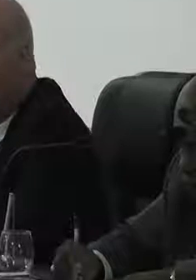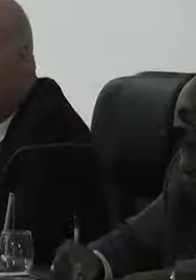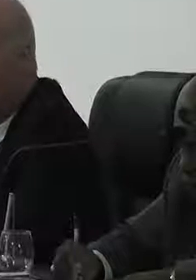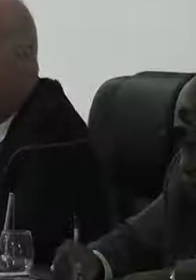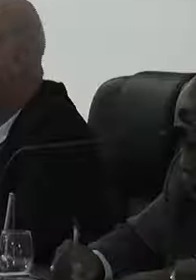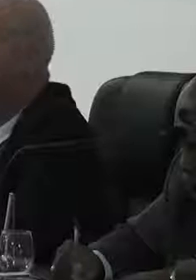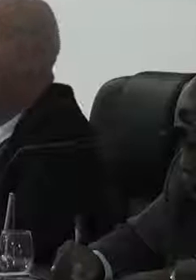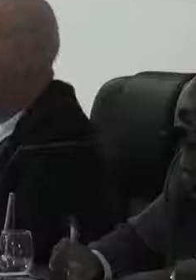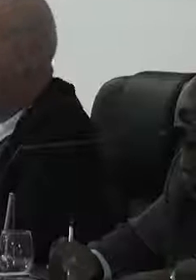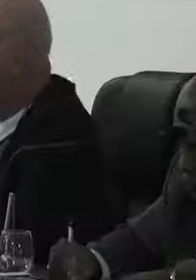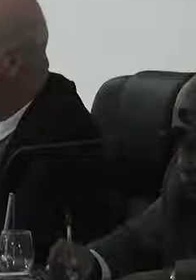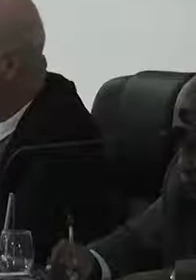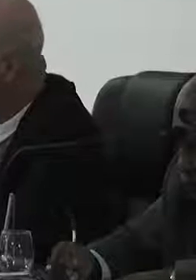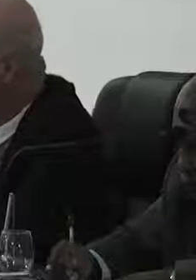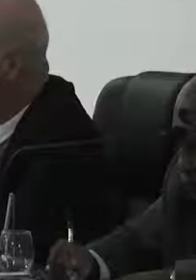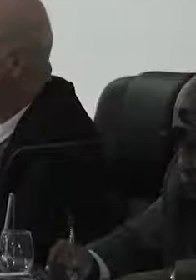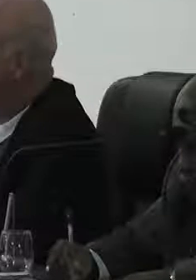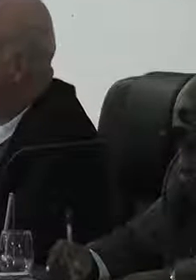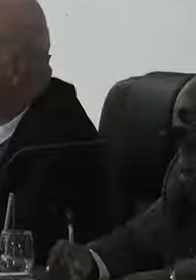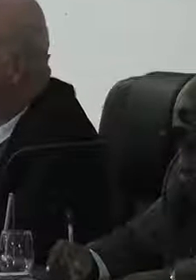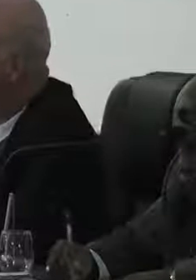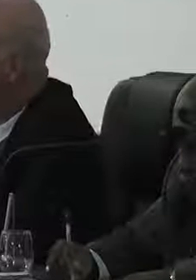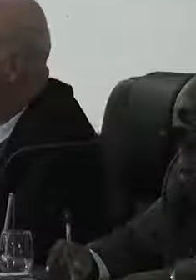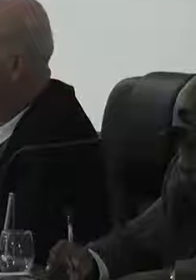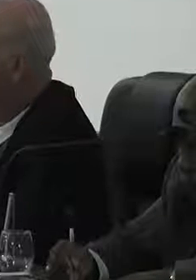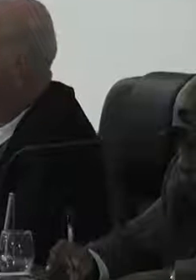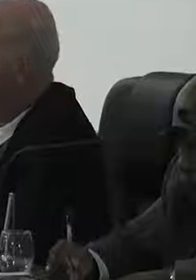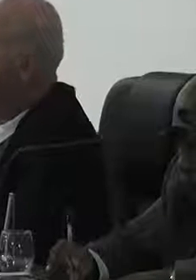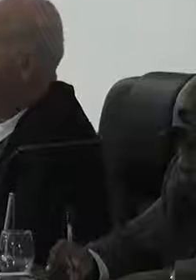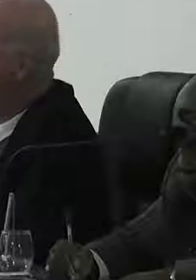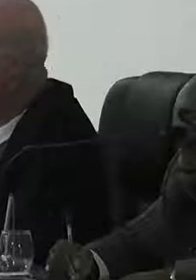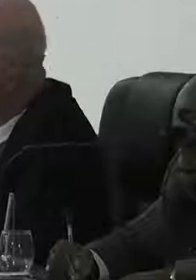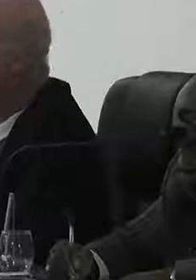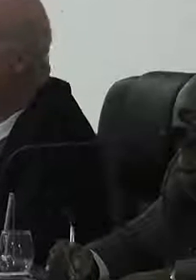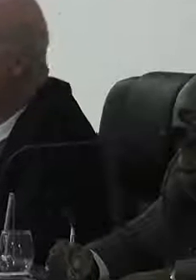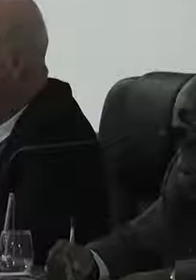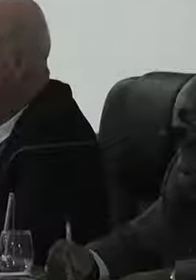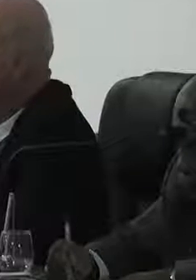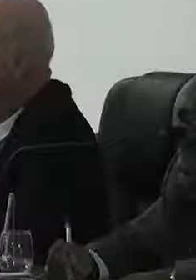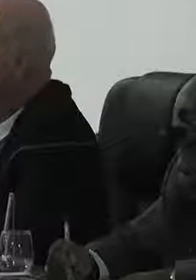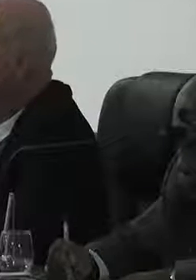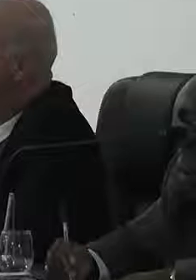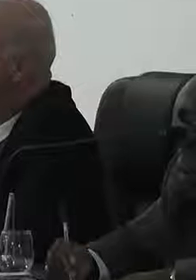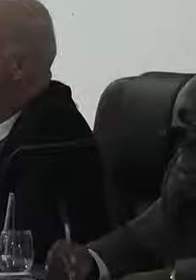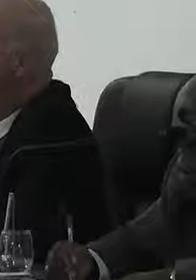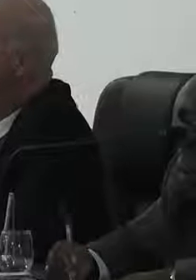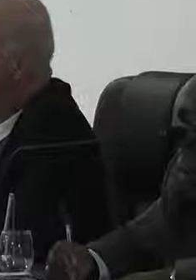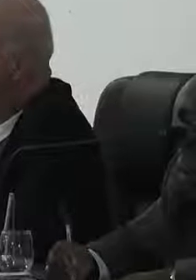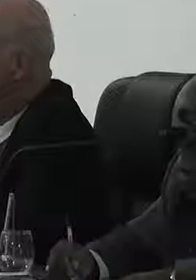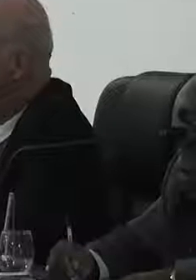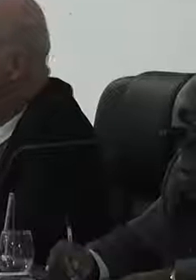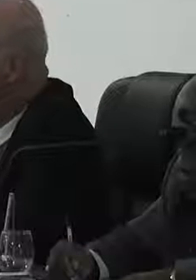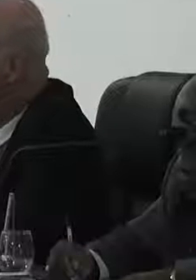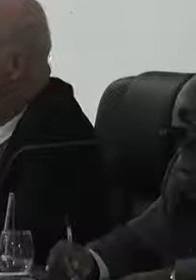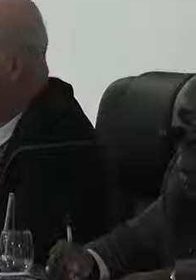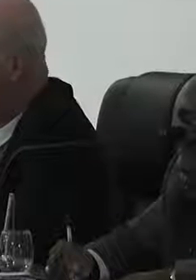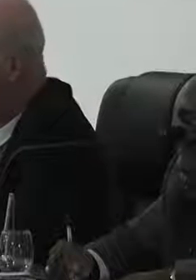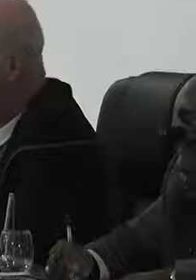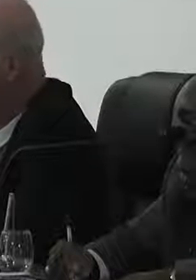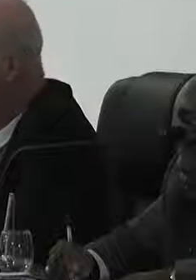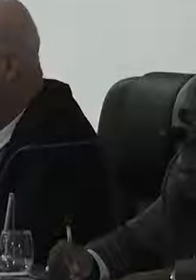parte física fantástica, da melhor qualidade, que outras cidades gostariam muito de ter e nós temos e